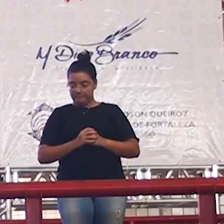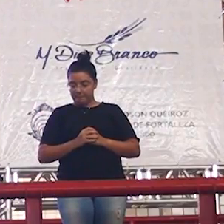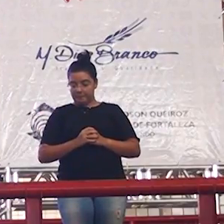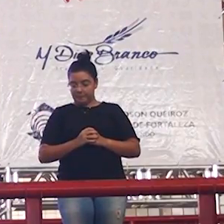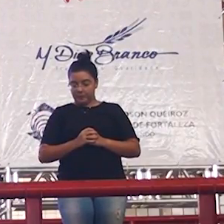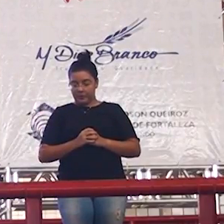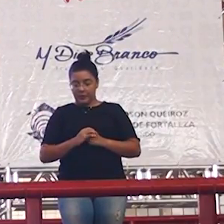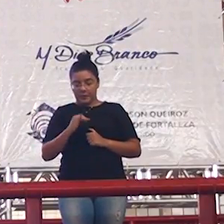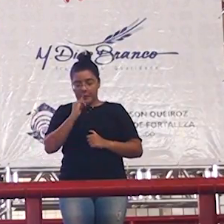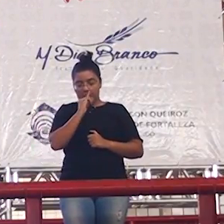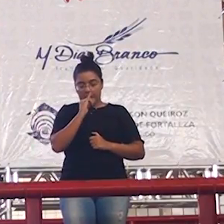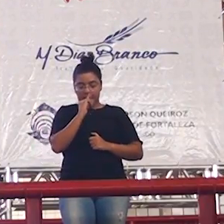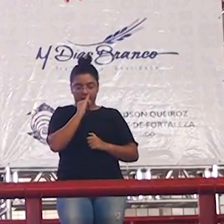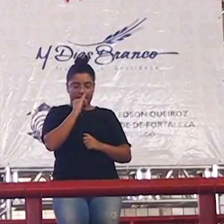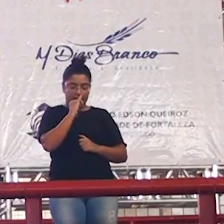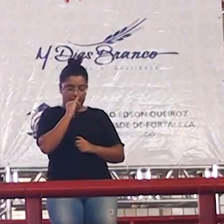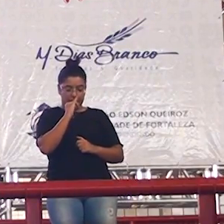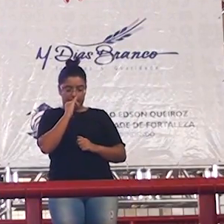certo?